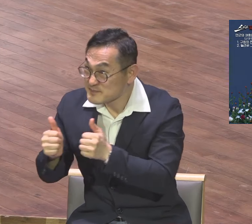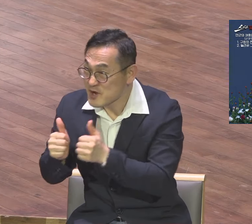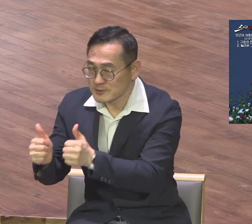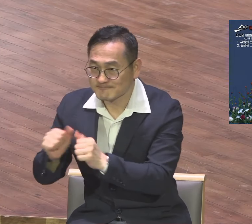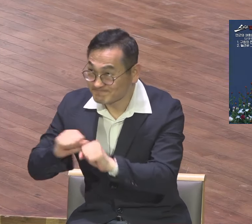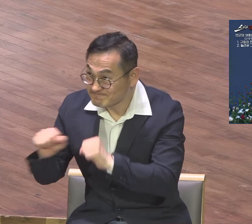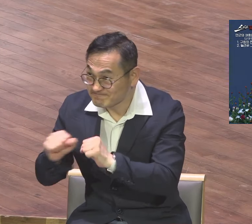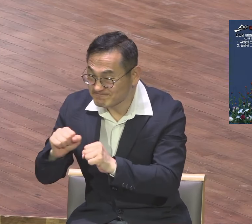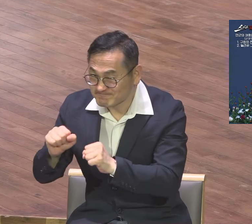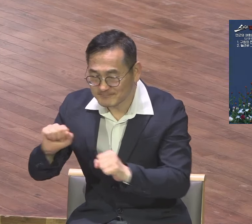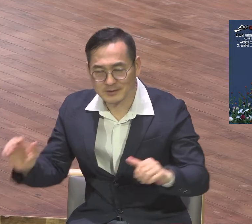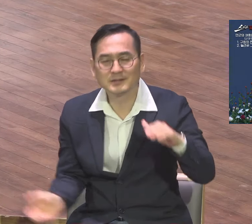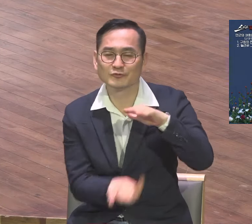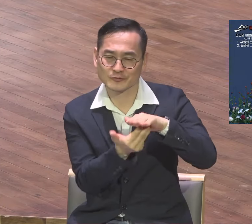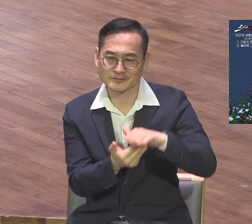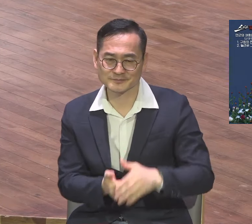때문에.